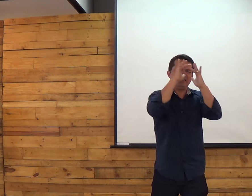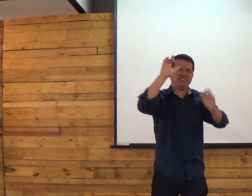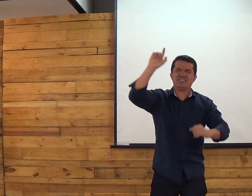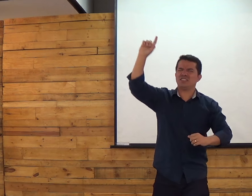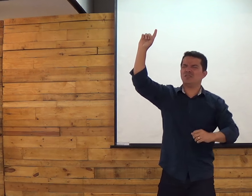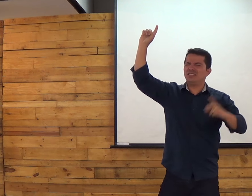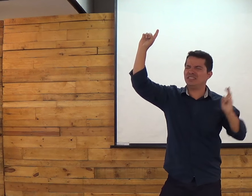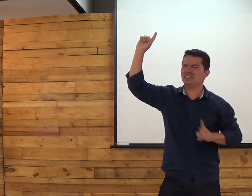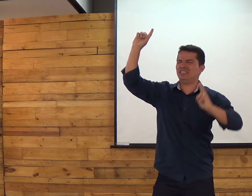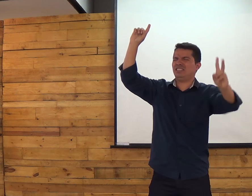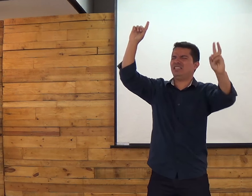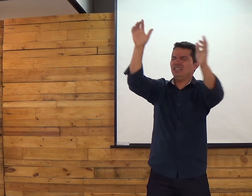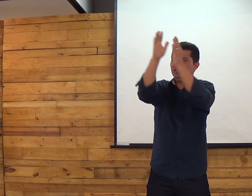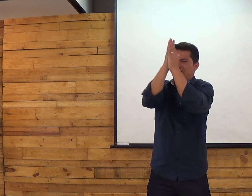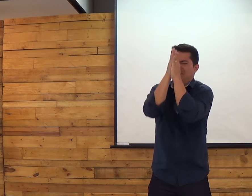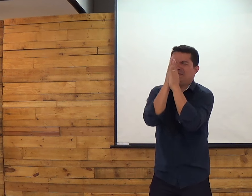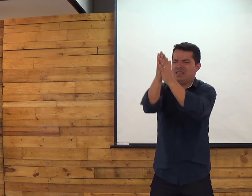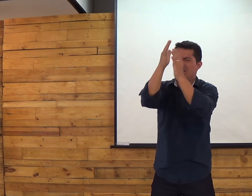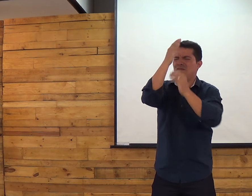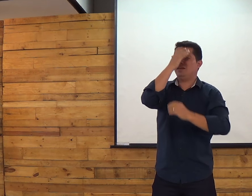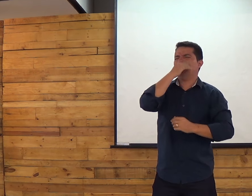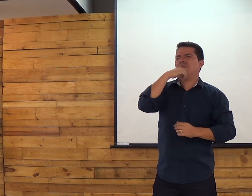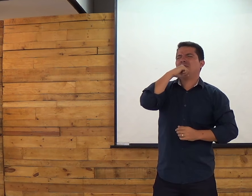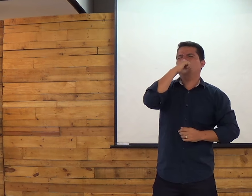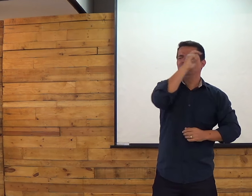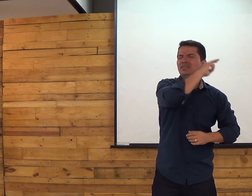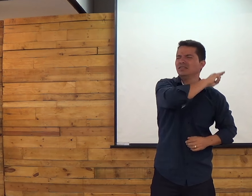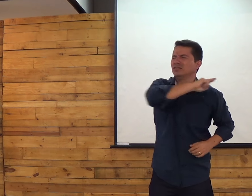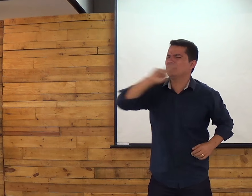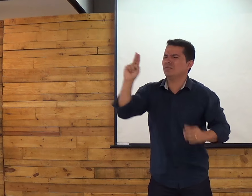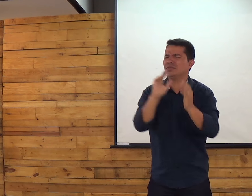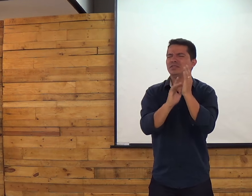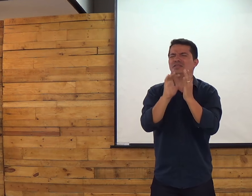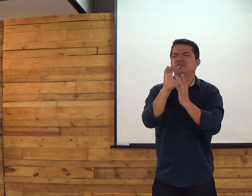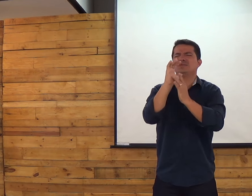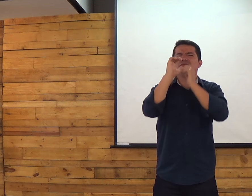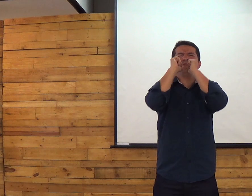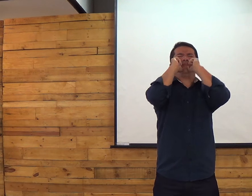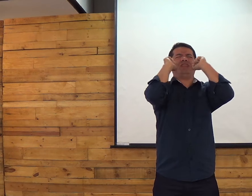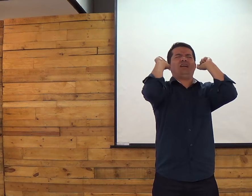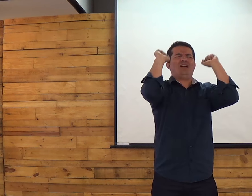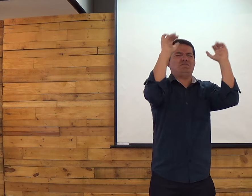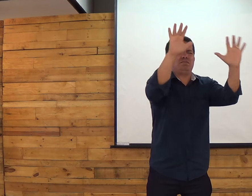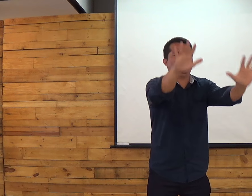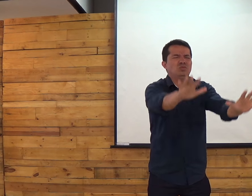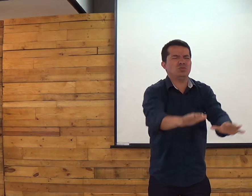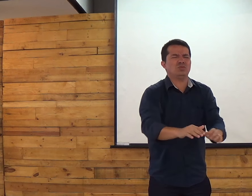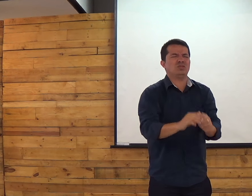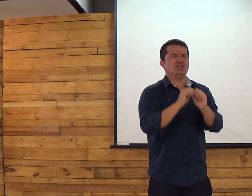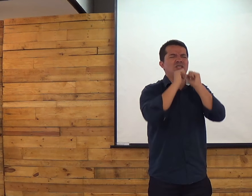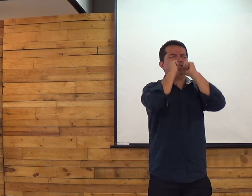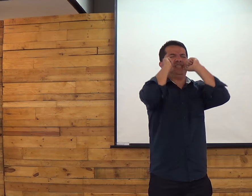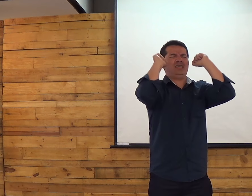de nós a mudar, transformar as nossas vidas, Pai. Em nome de Jesus,